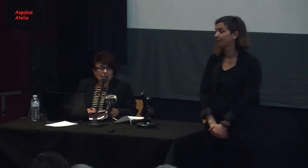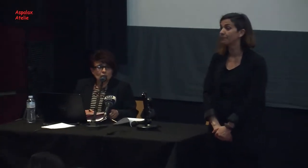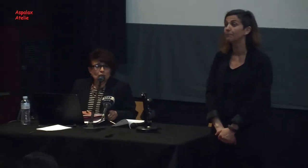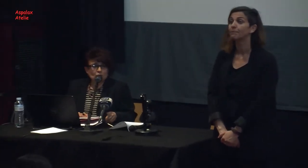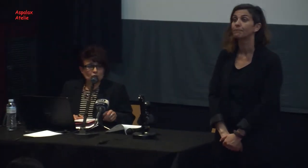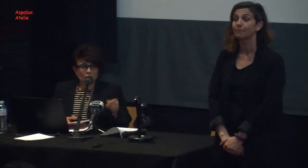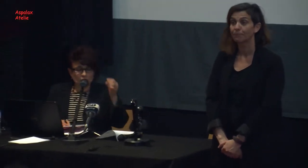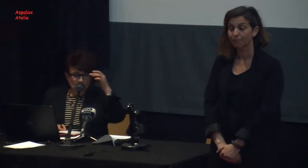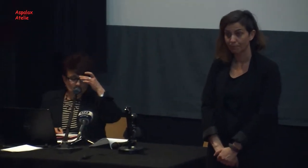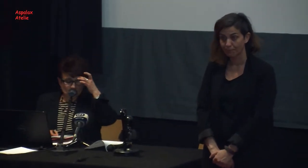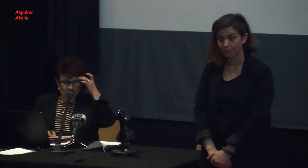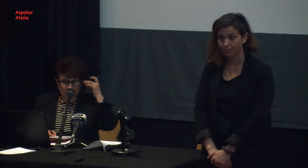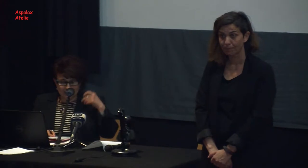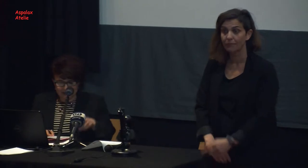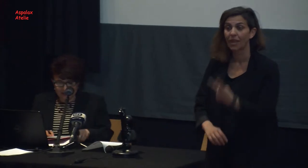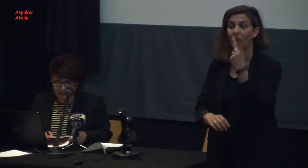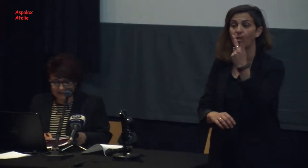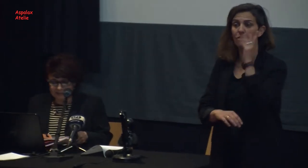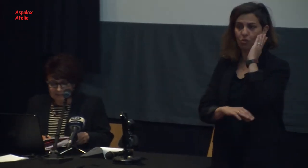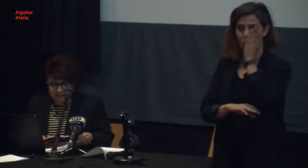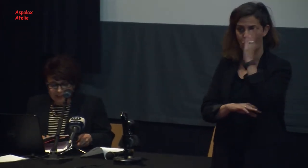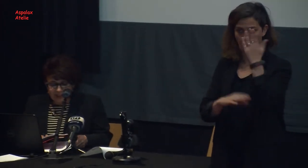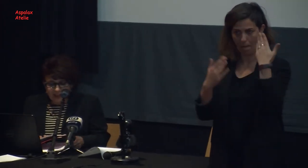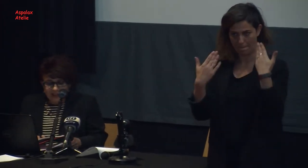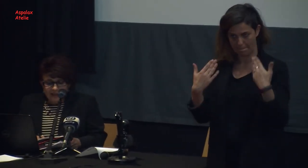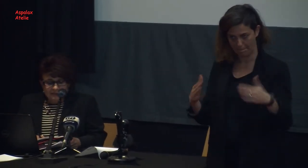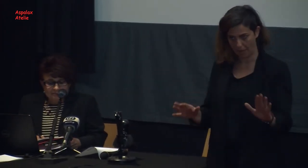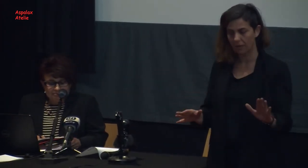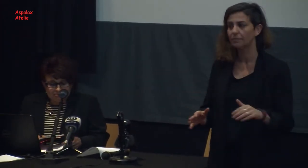Μετά από τους προηγούμενους ομιλητές,